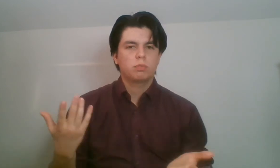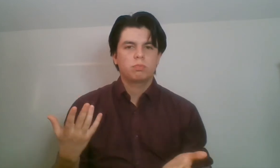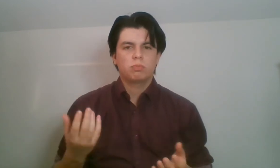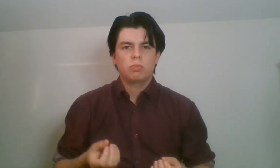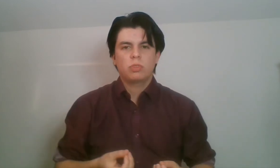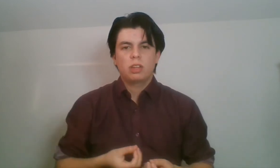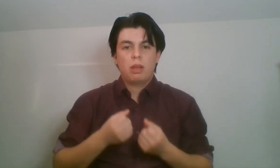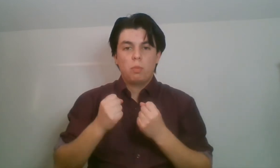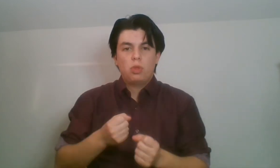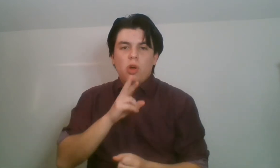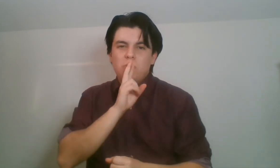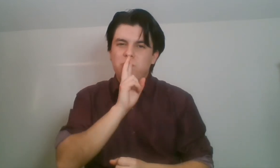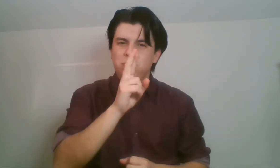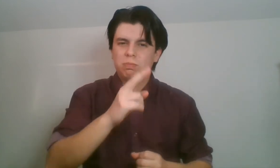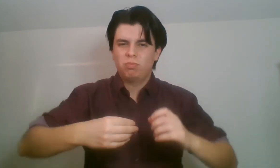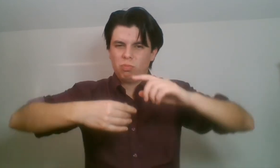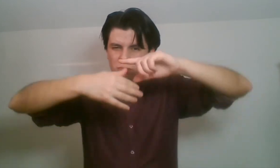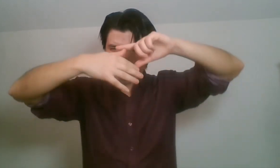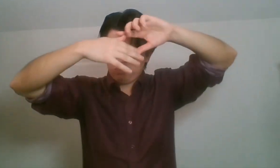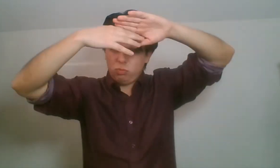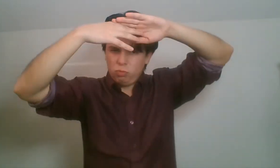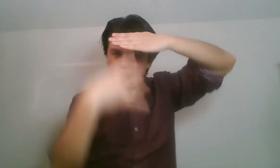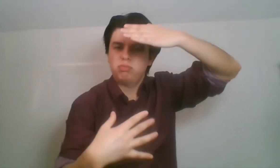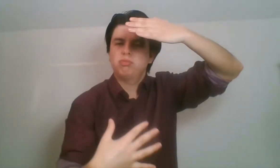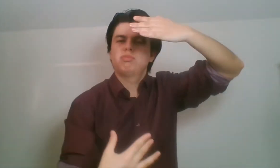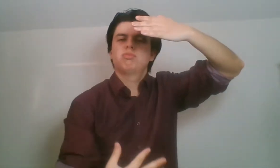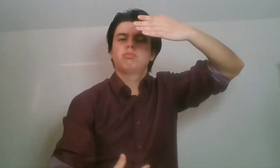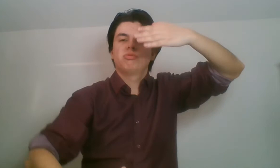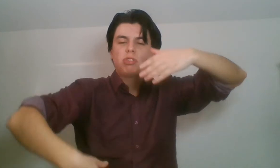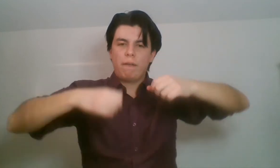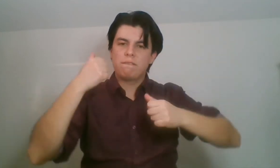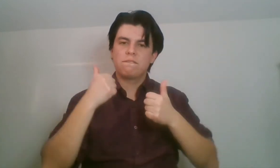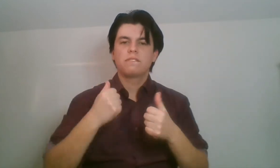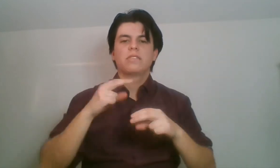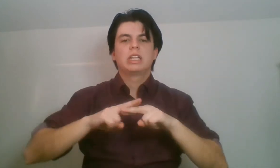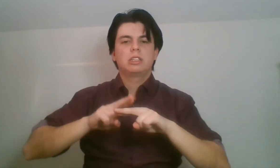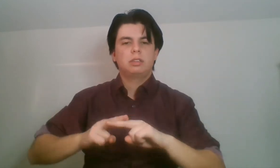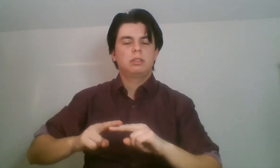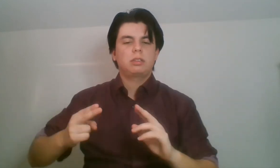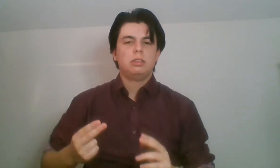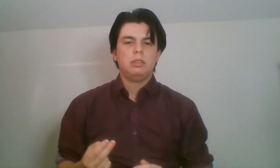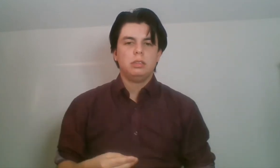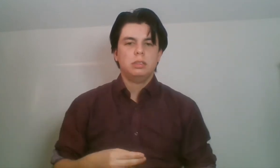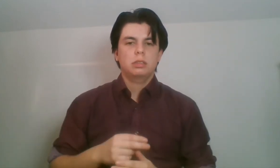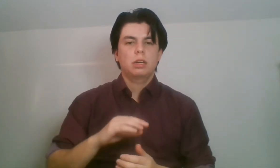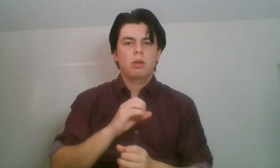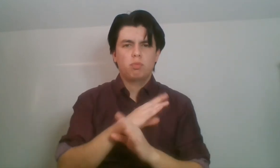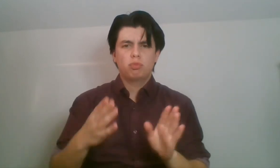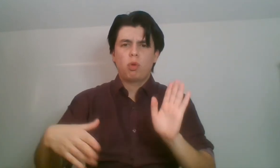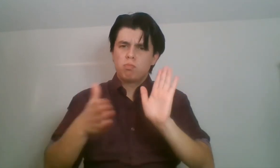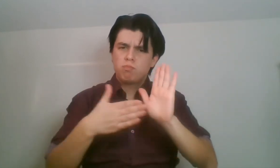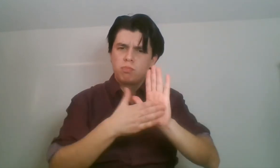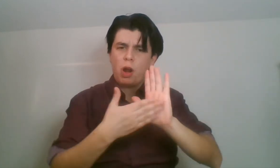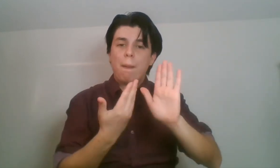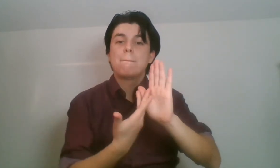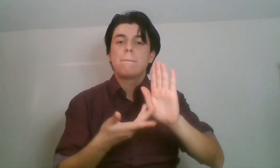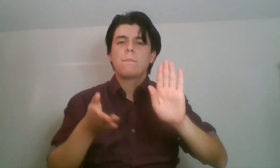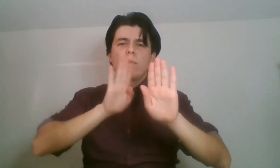leer de este hombre, ¿no? Que finalmente le da una respuesta,